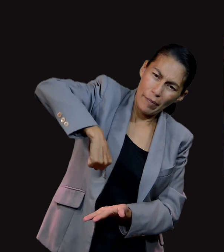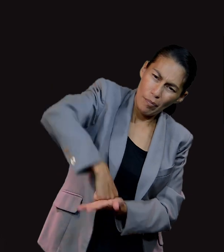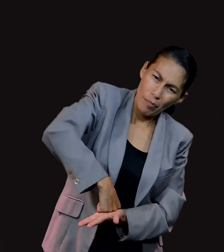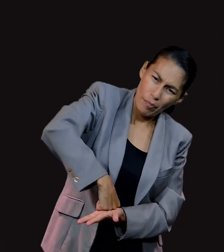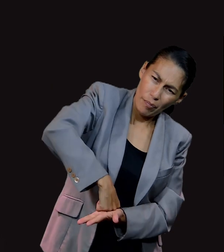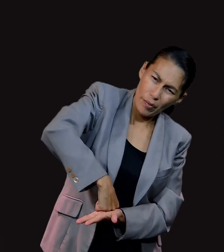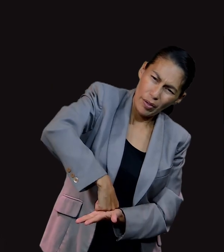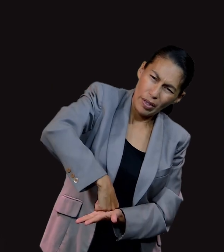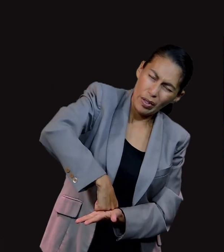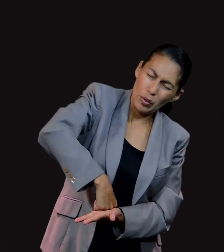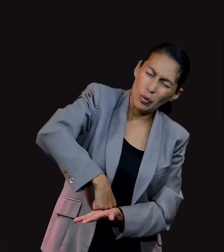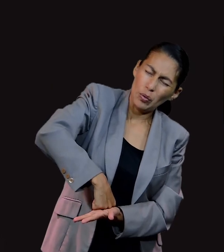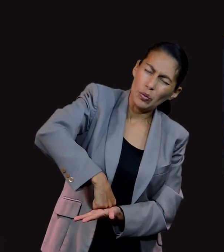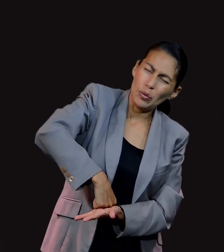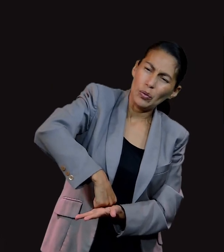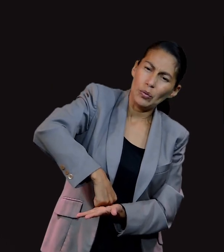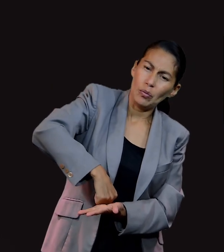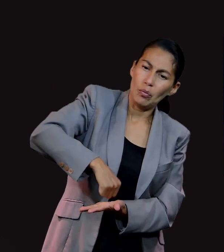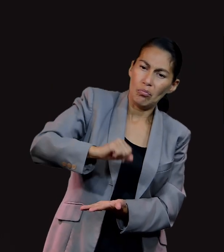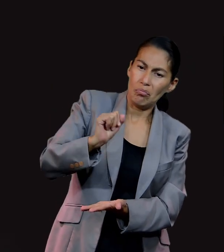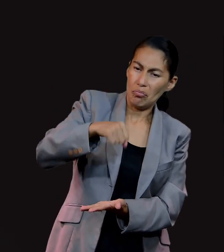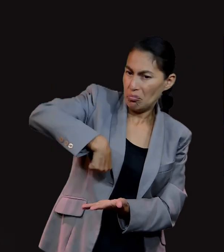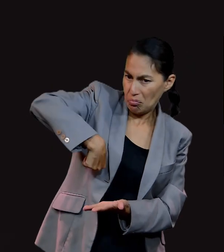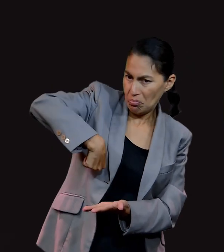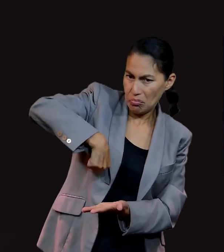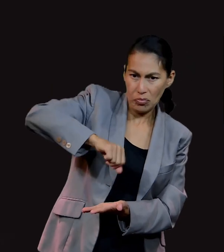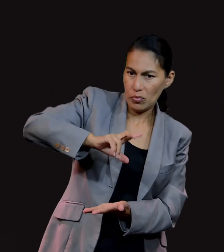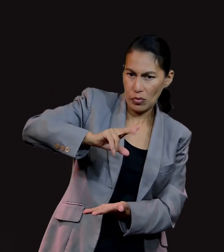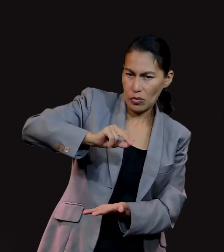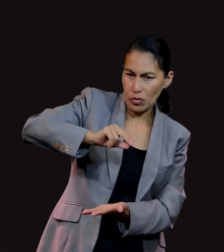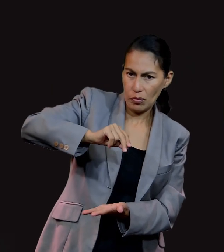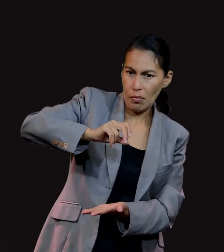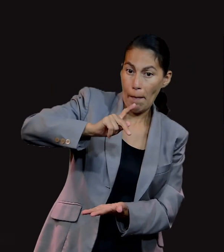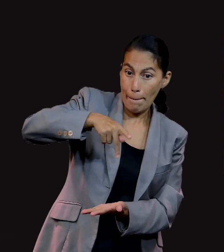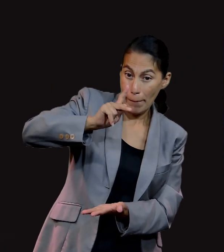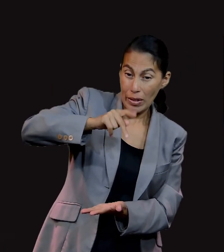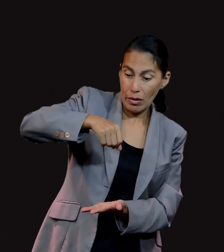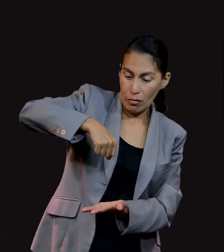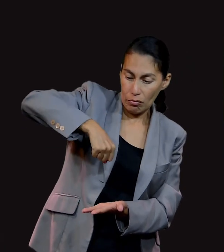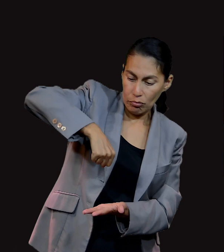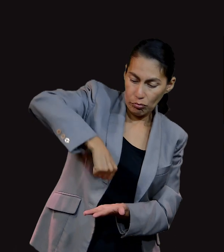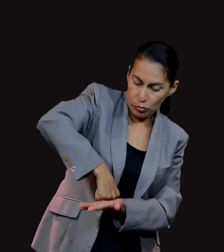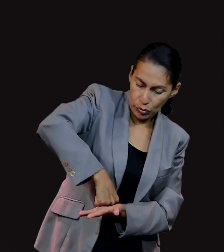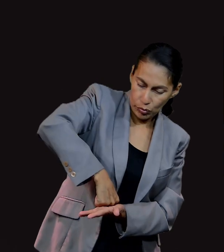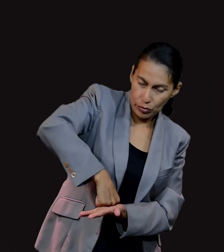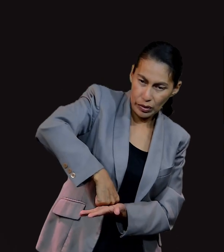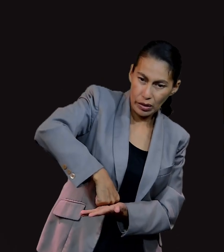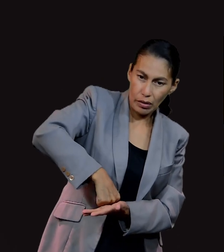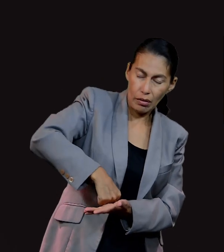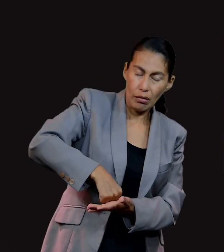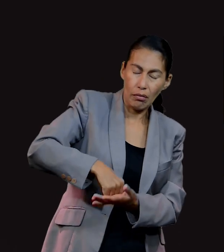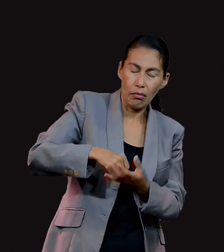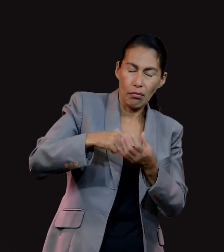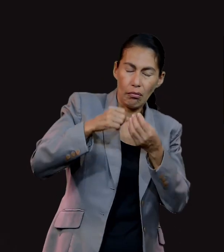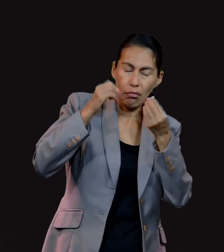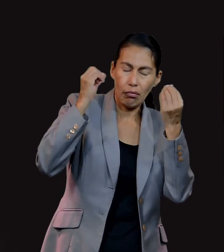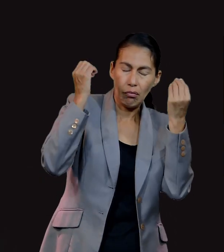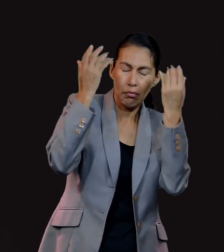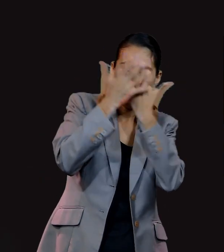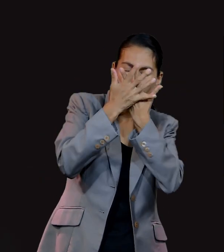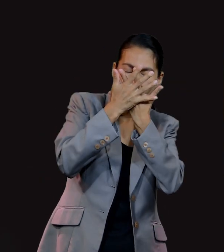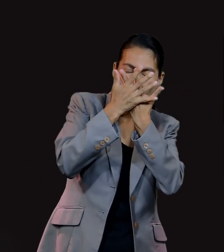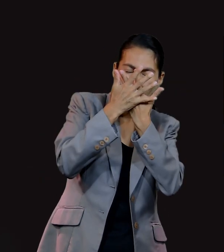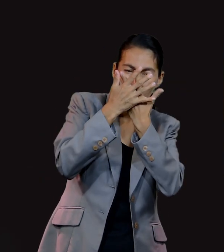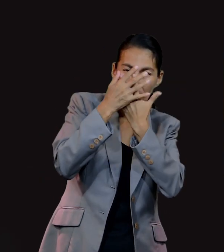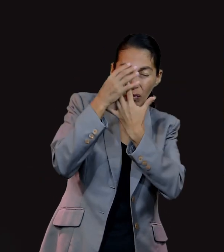fue fuertísimo no me dejó doblar el cuello pero quedé inconsciente y se me quedó la mente